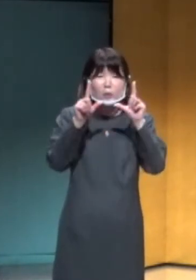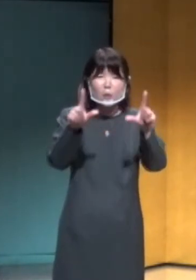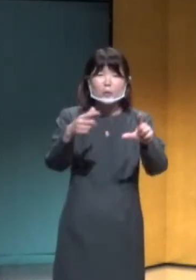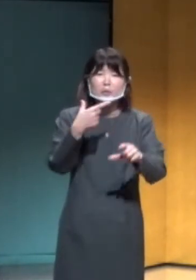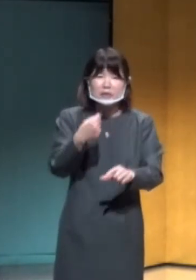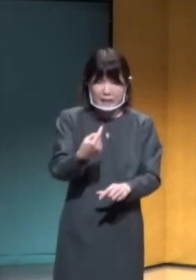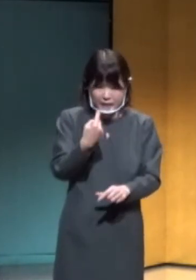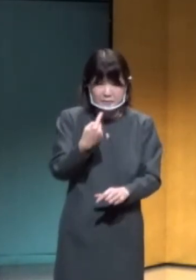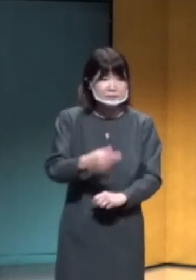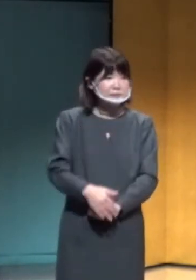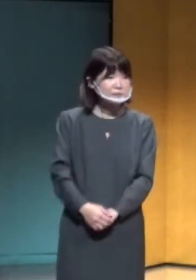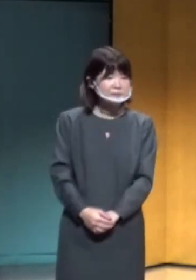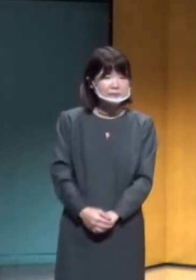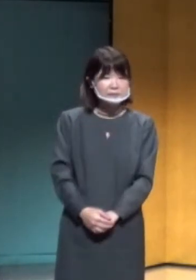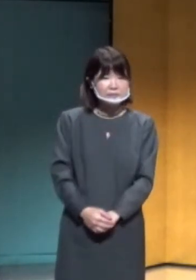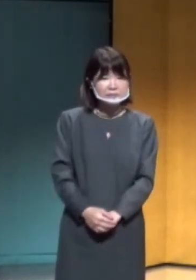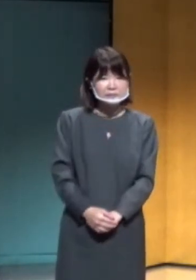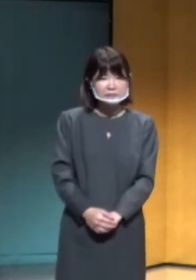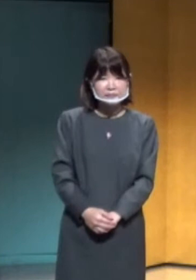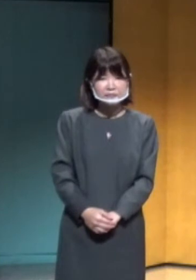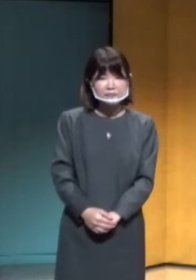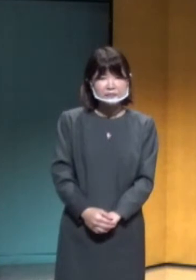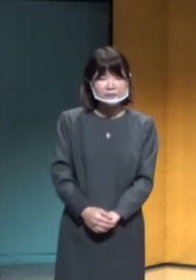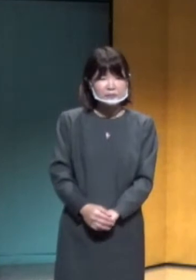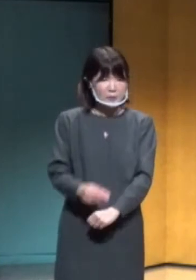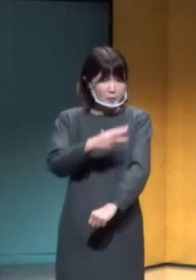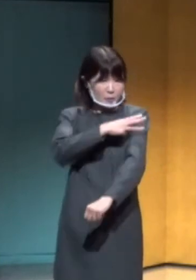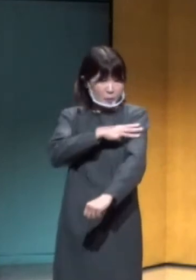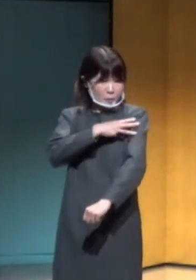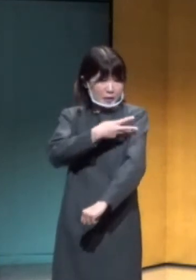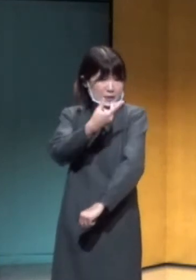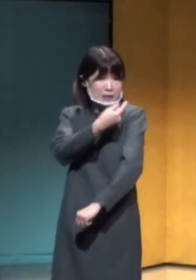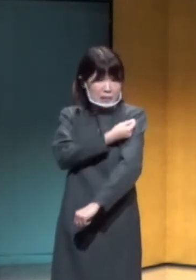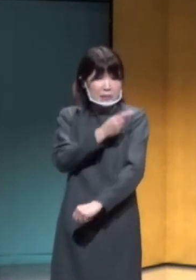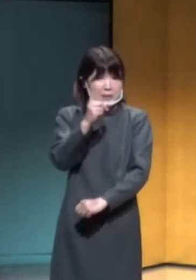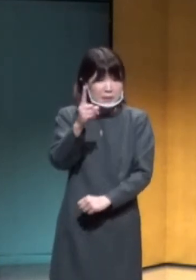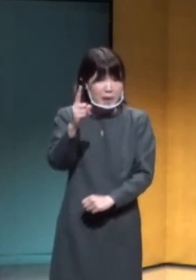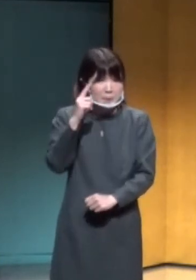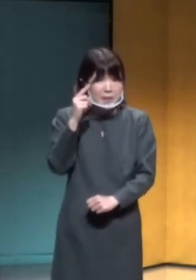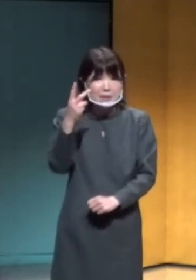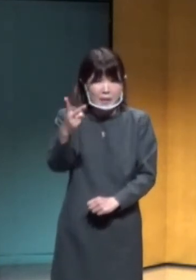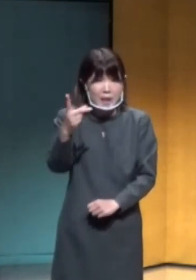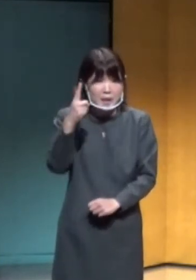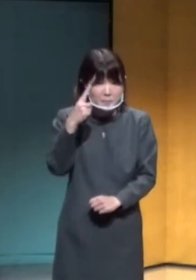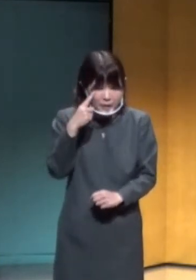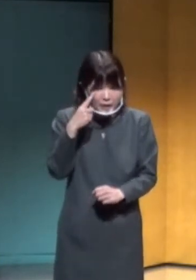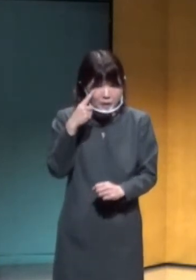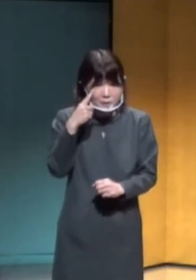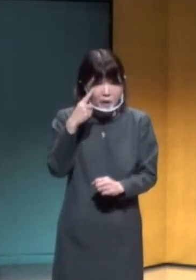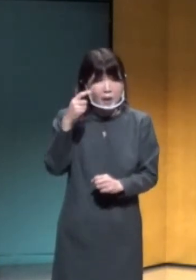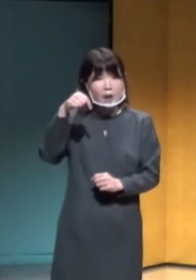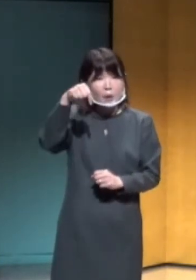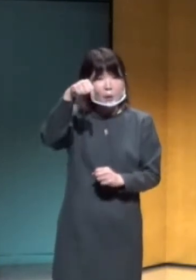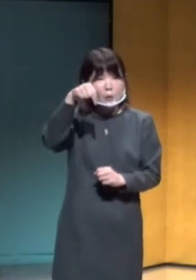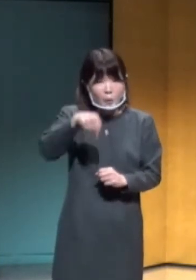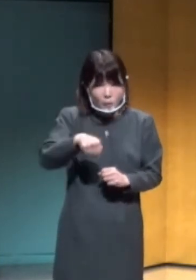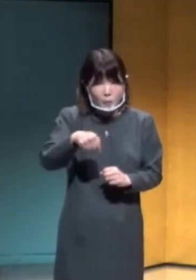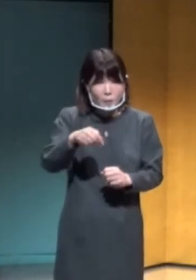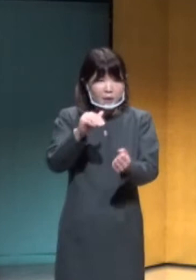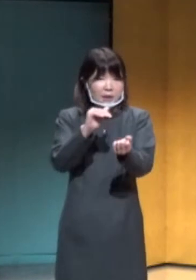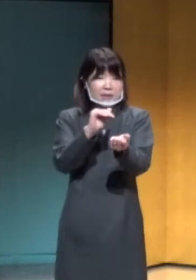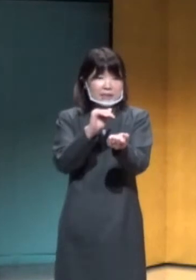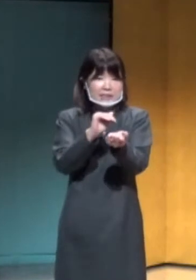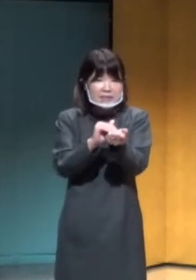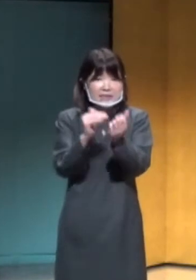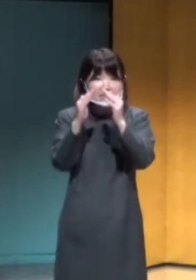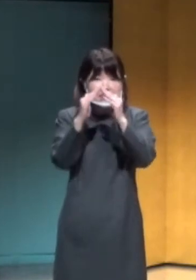います。まずはワクチン接種1回目2回目でございますが、富士見市医師会の